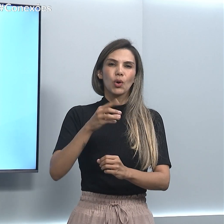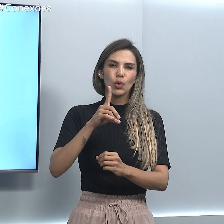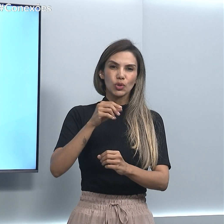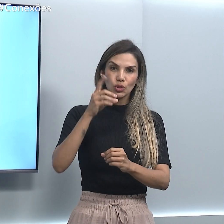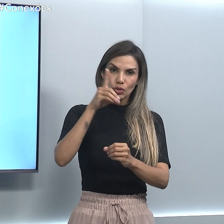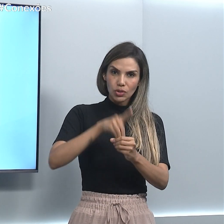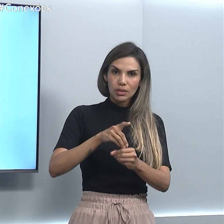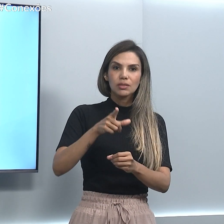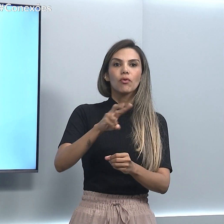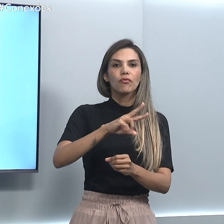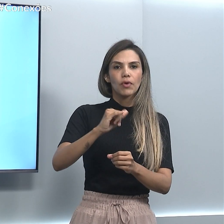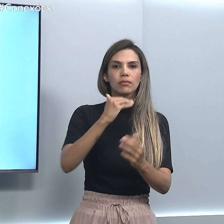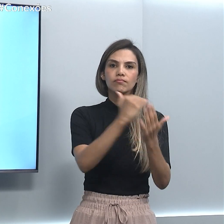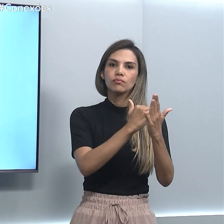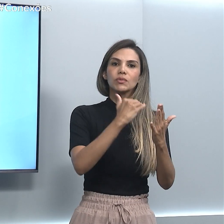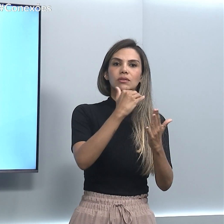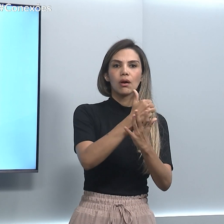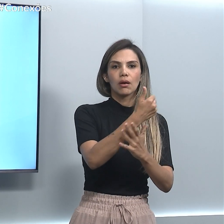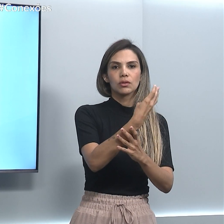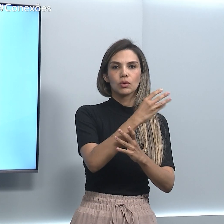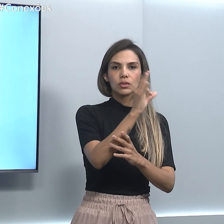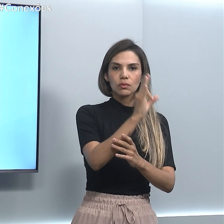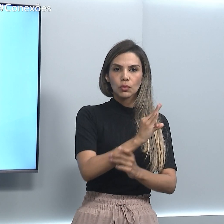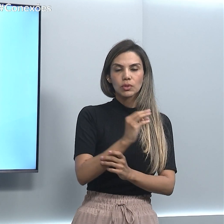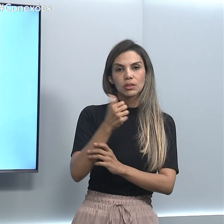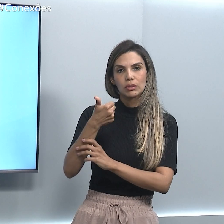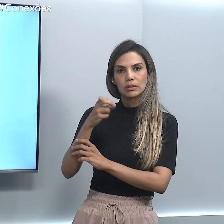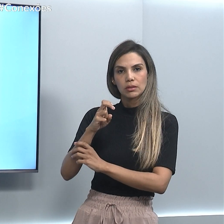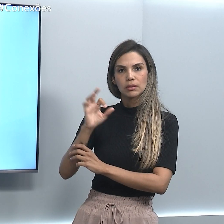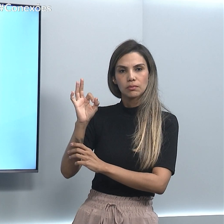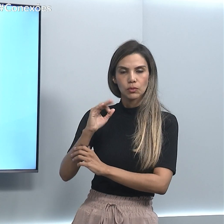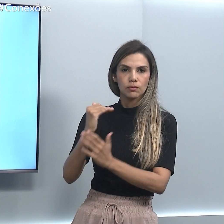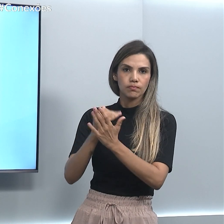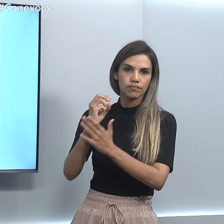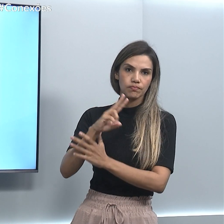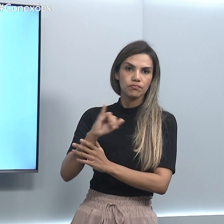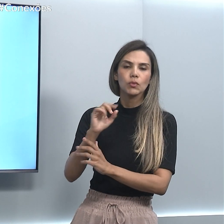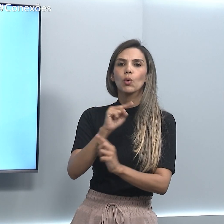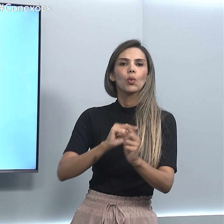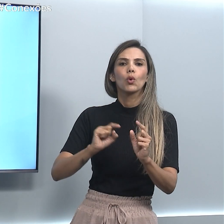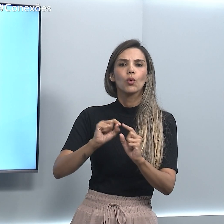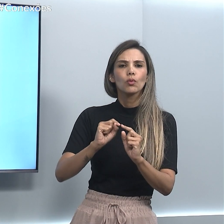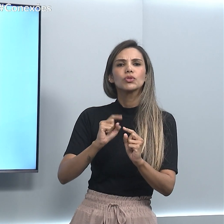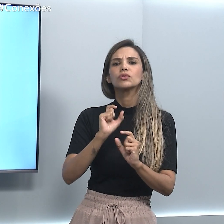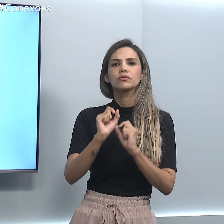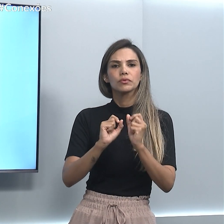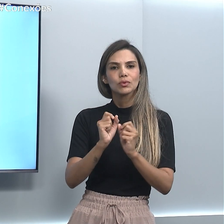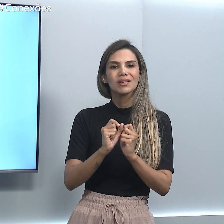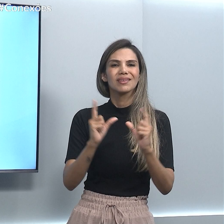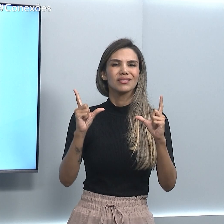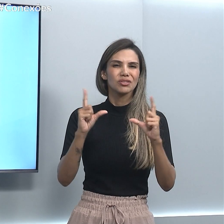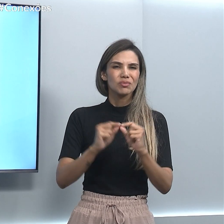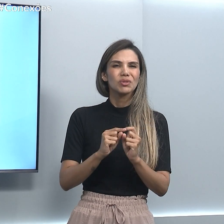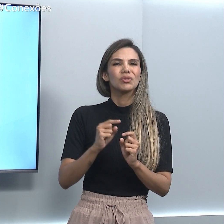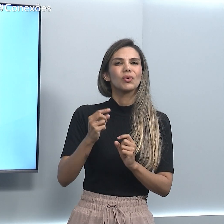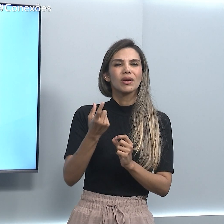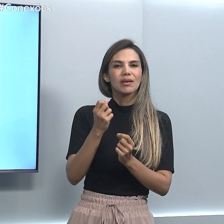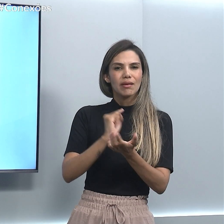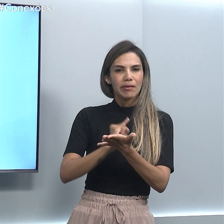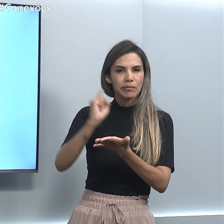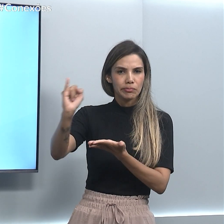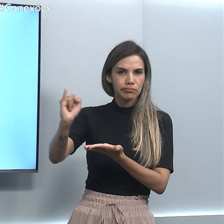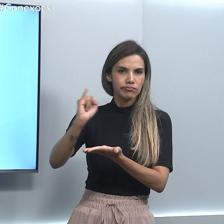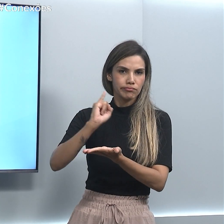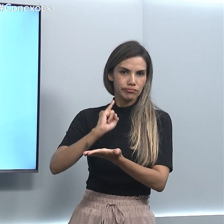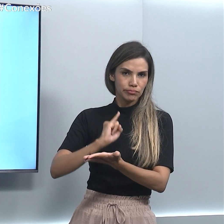vai subir de 14% para 15%. O objetivo da medida é reduzir a necessidade de